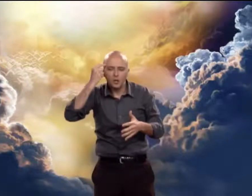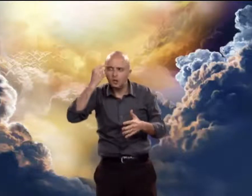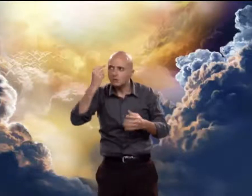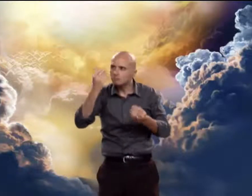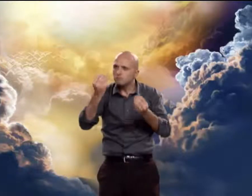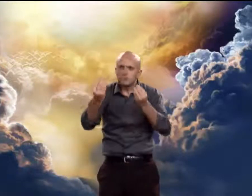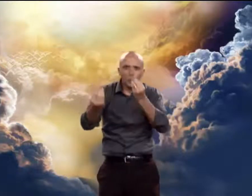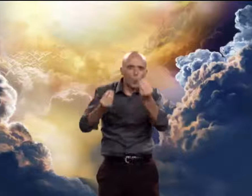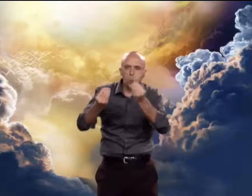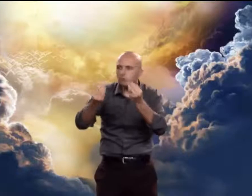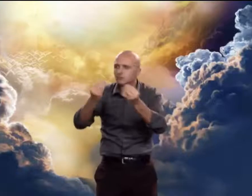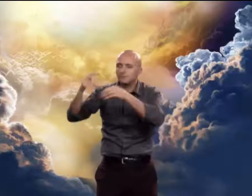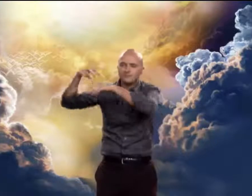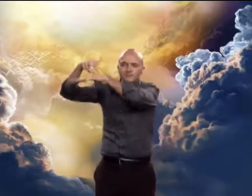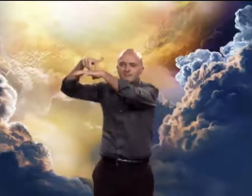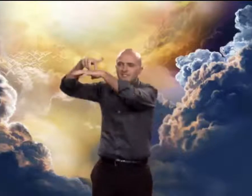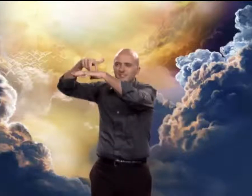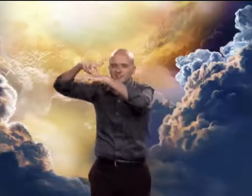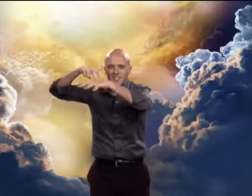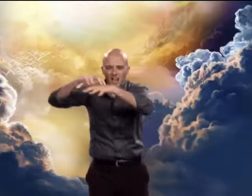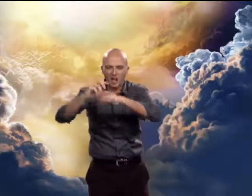mar e as fontes das águas.